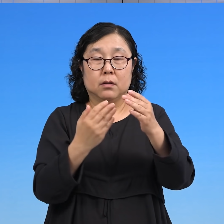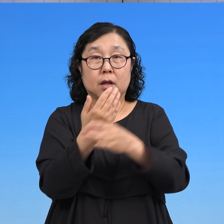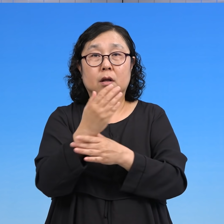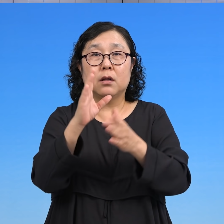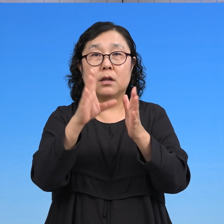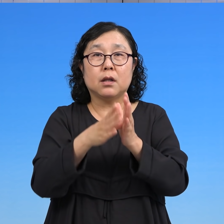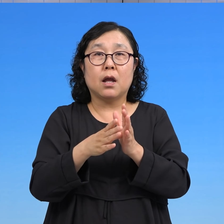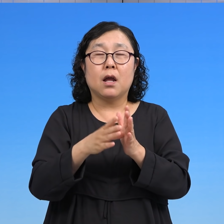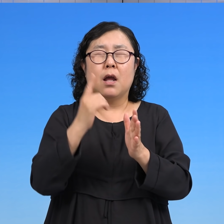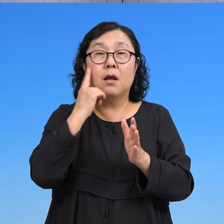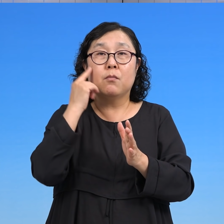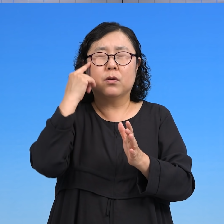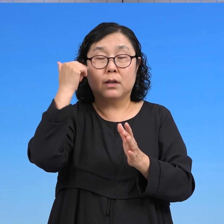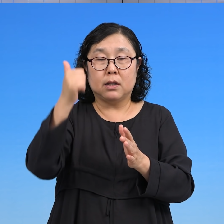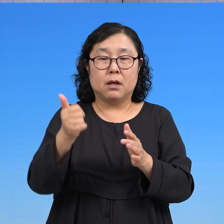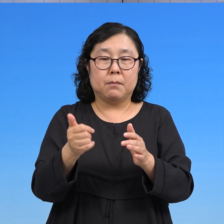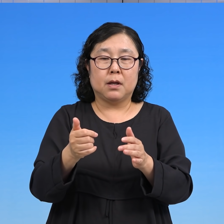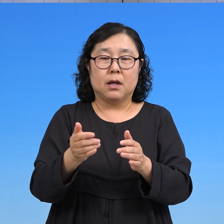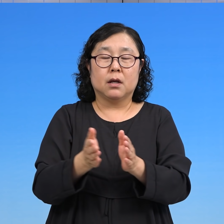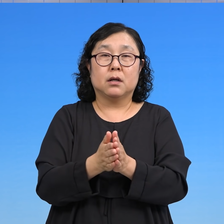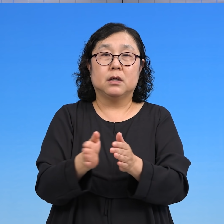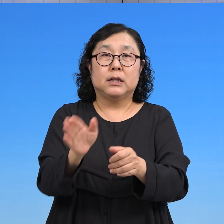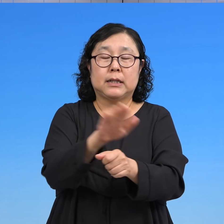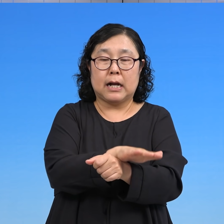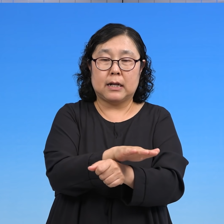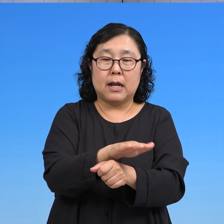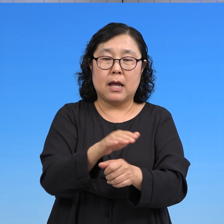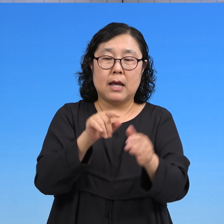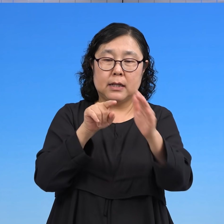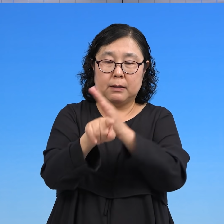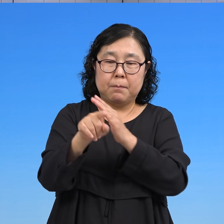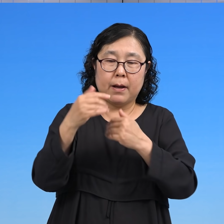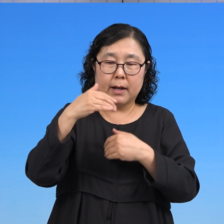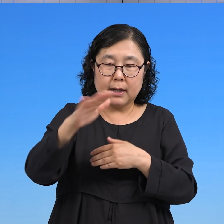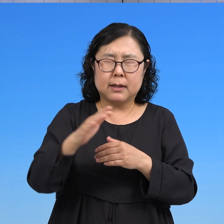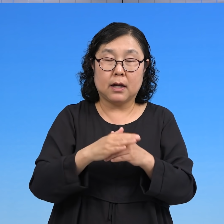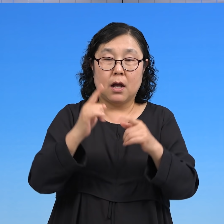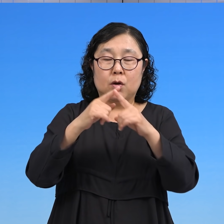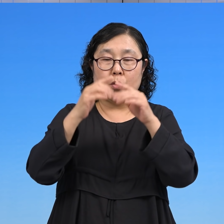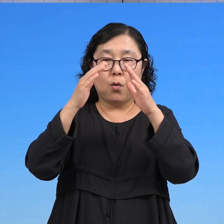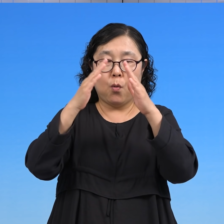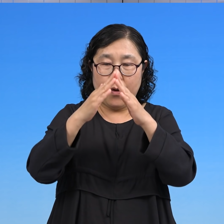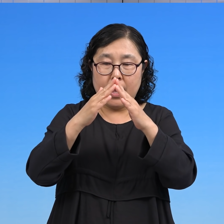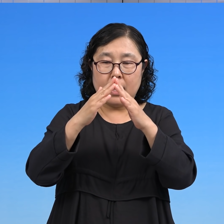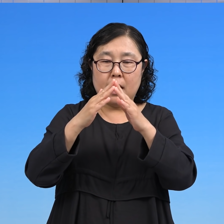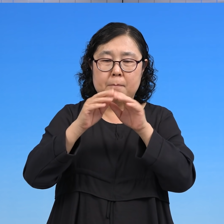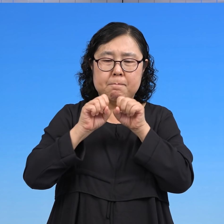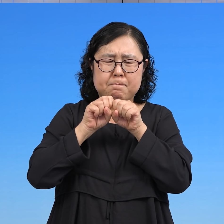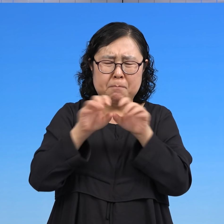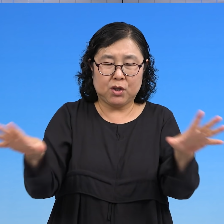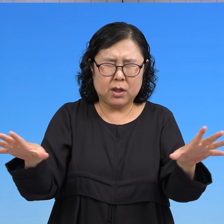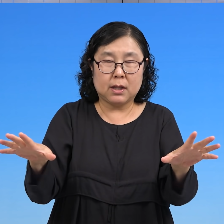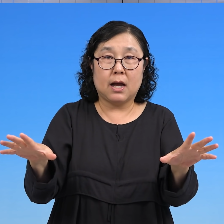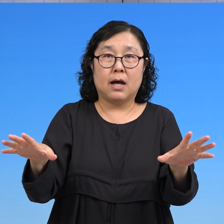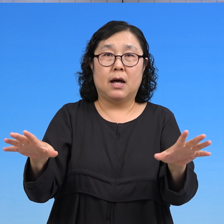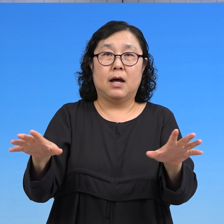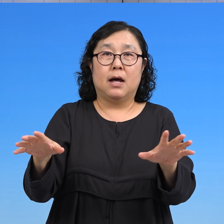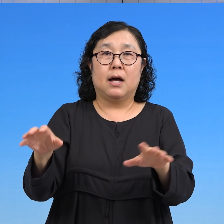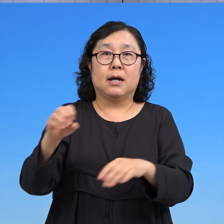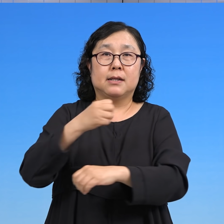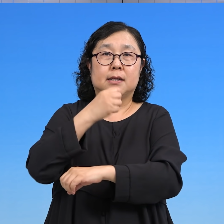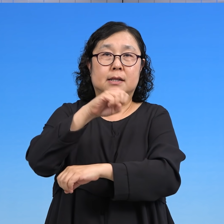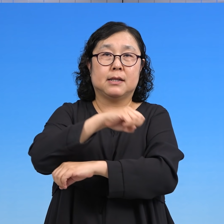장례 신방을 갖다가 거기서 이제 코로나를 전염해서 교회에 이렇게 확진이 됐다, 확산이 됐다, 그런 기사가